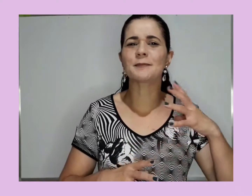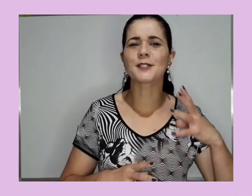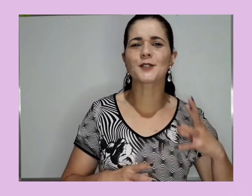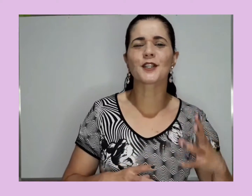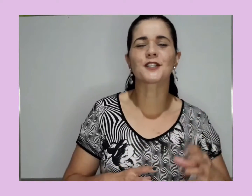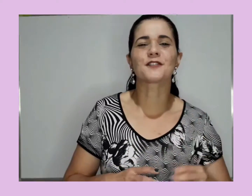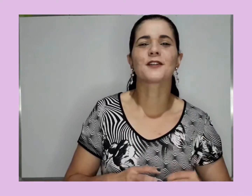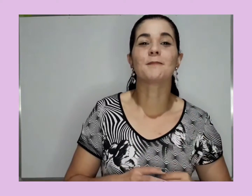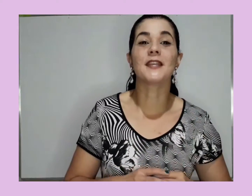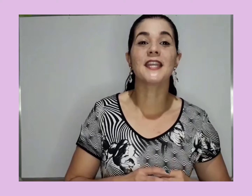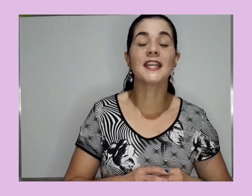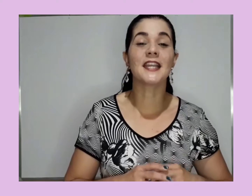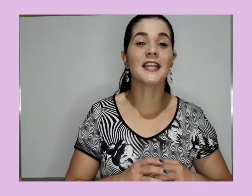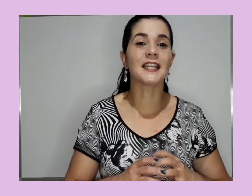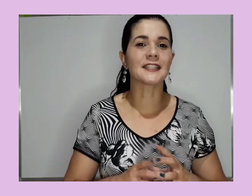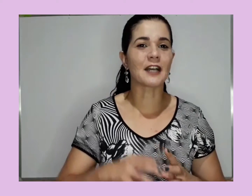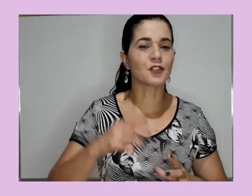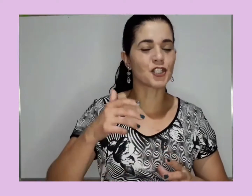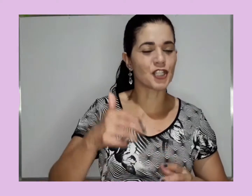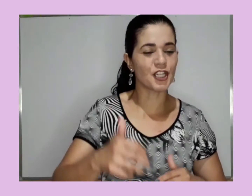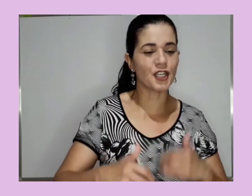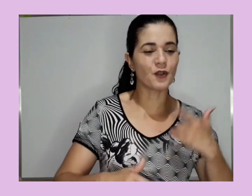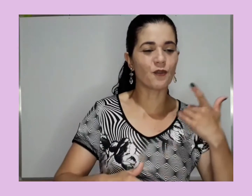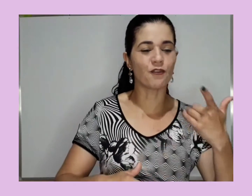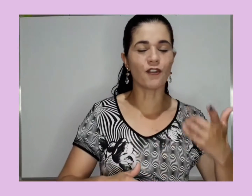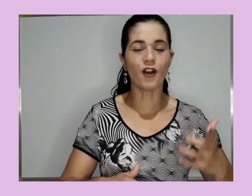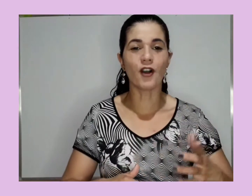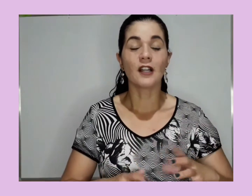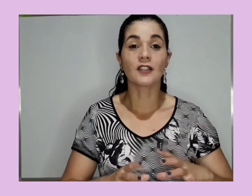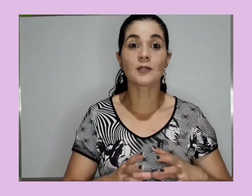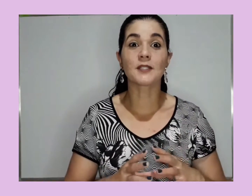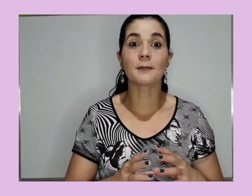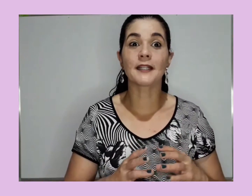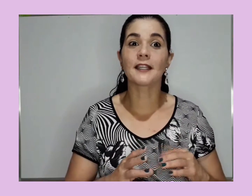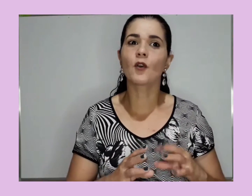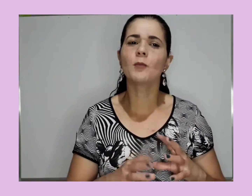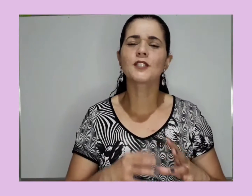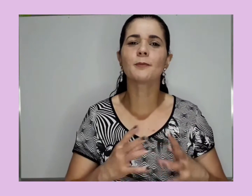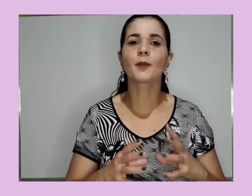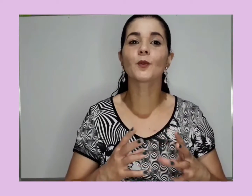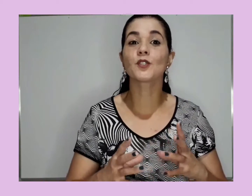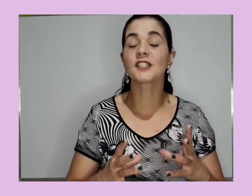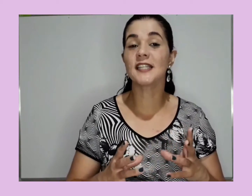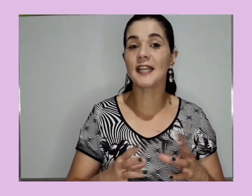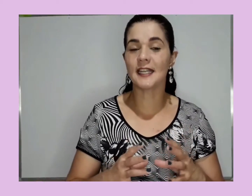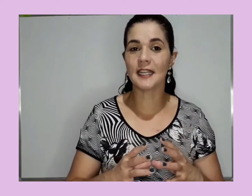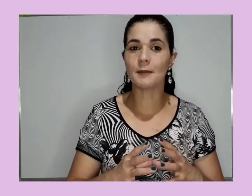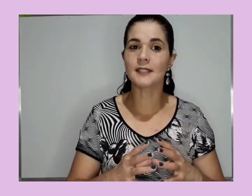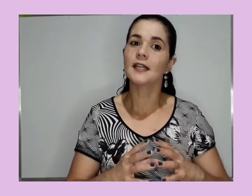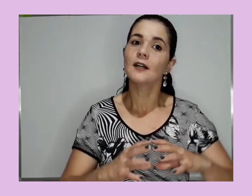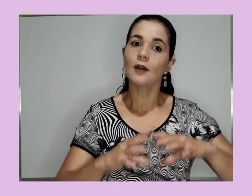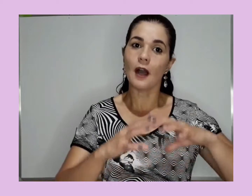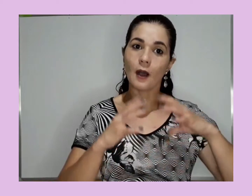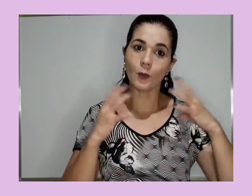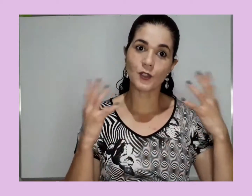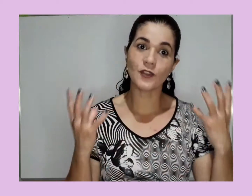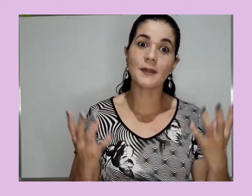pessoas da nossa família, tá? O tio, vó. Nós vamos aprender como se pronuncia em Libras os